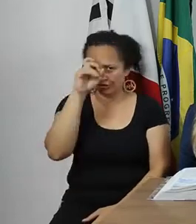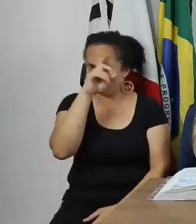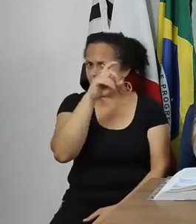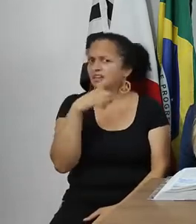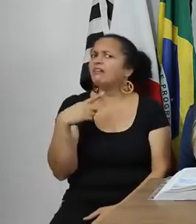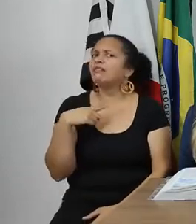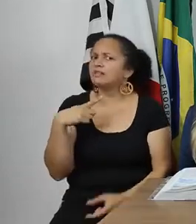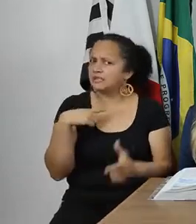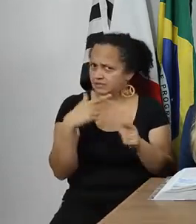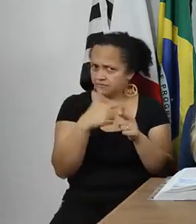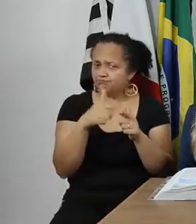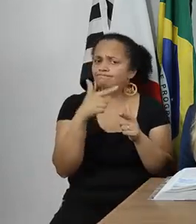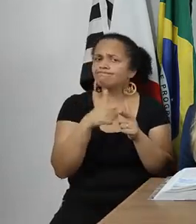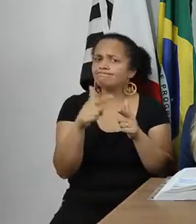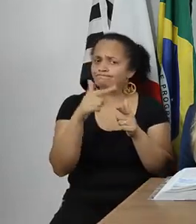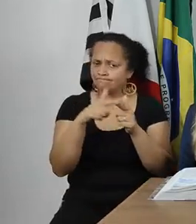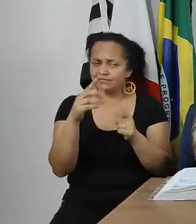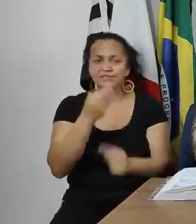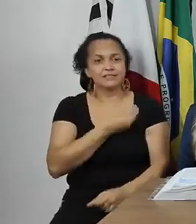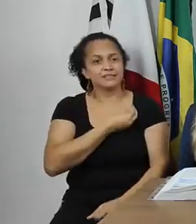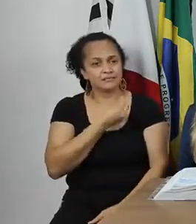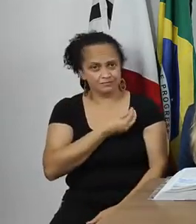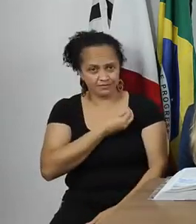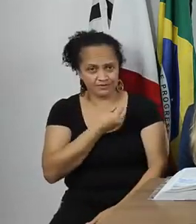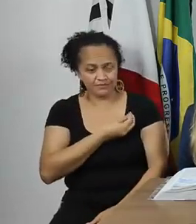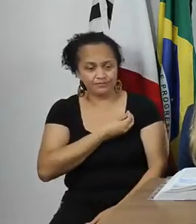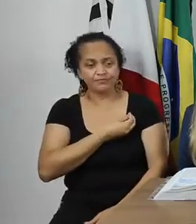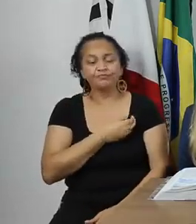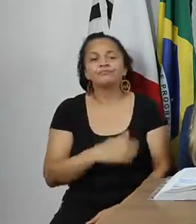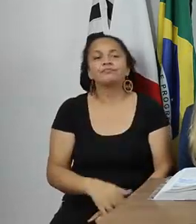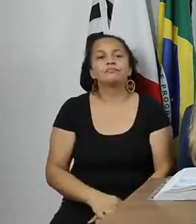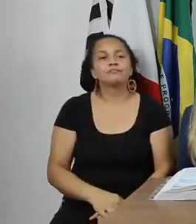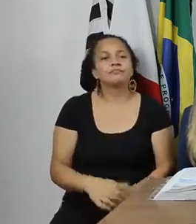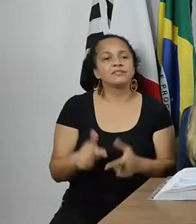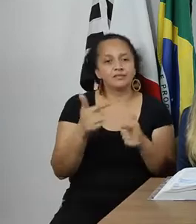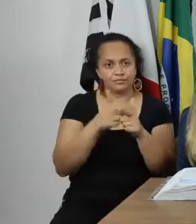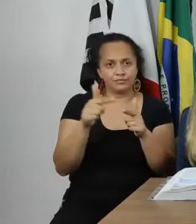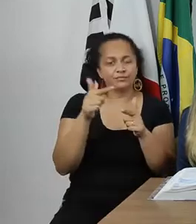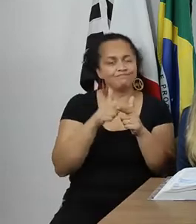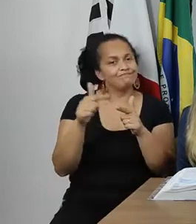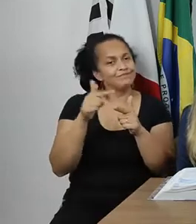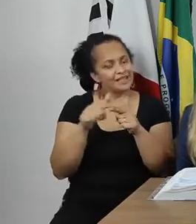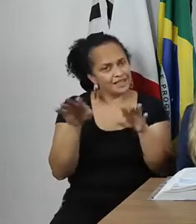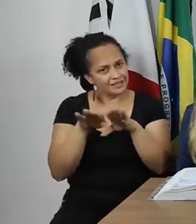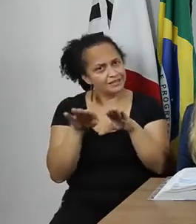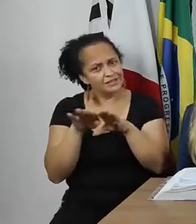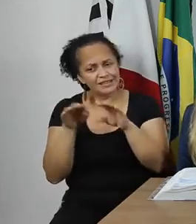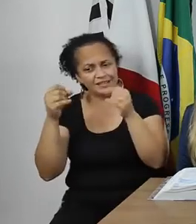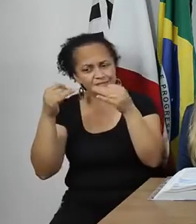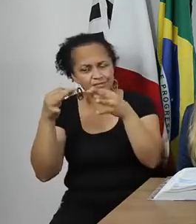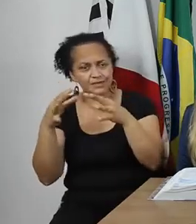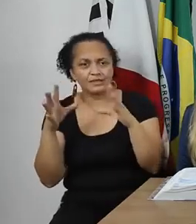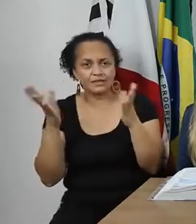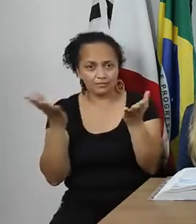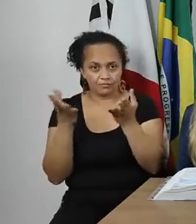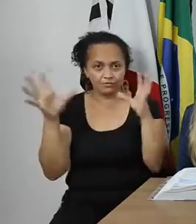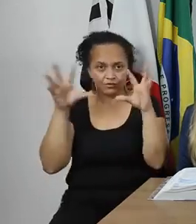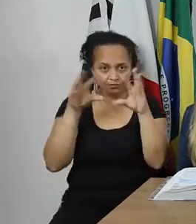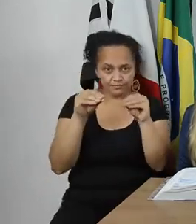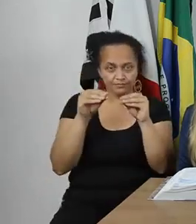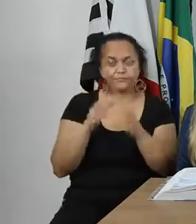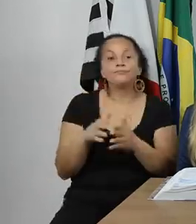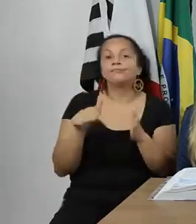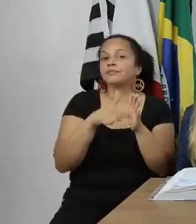na vida dele. E é sobre esses problemas que a gente também quer meditar no decorrer dessa noite. Então, aproveitando em 2